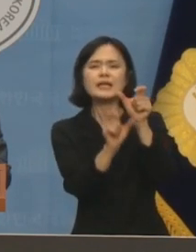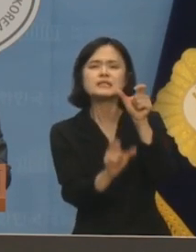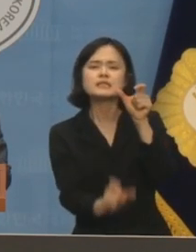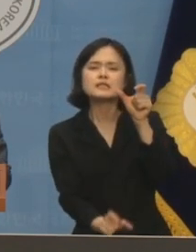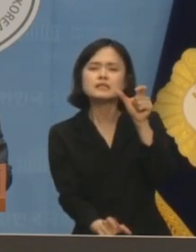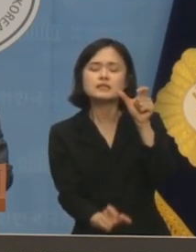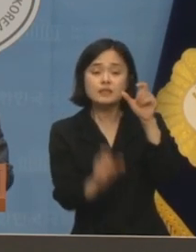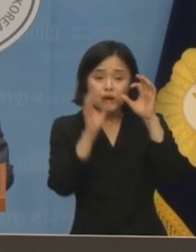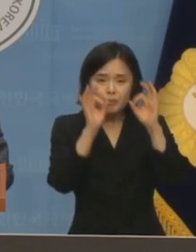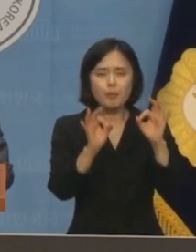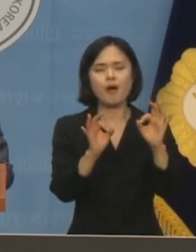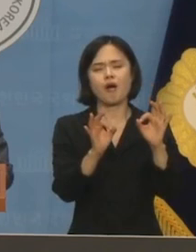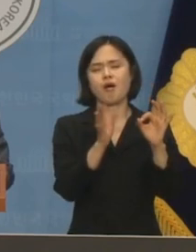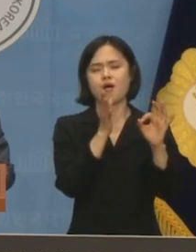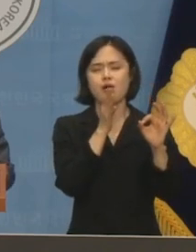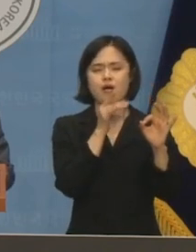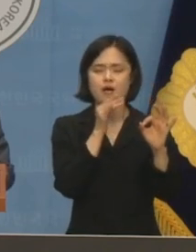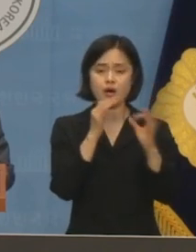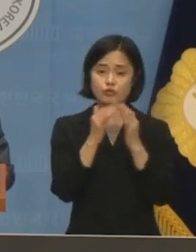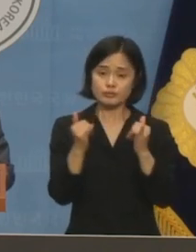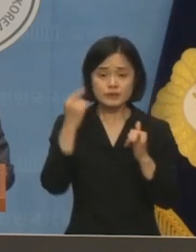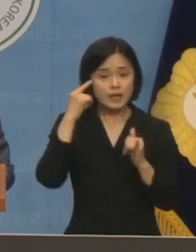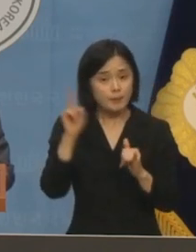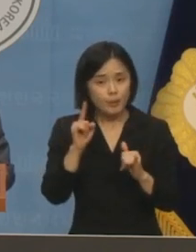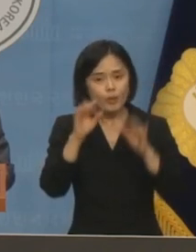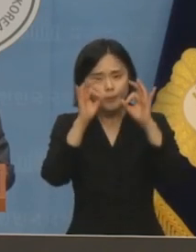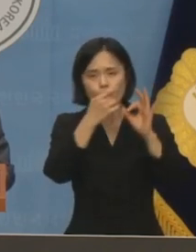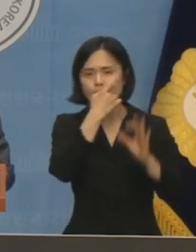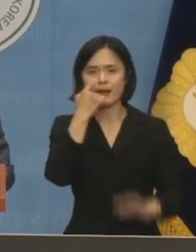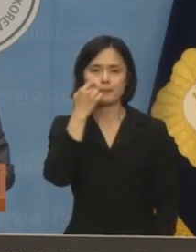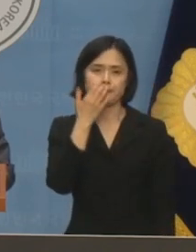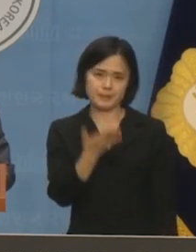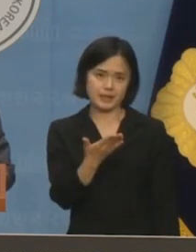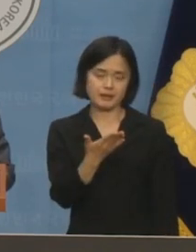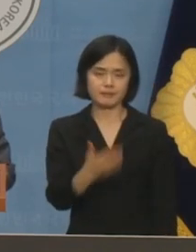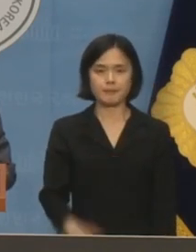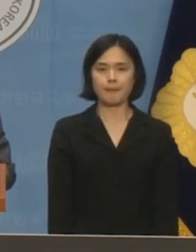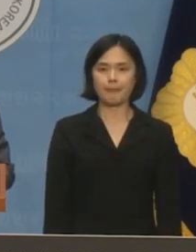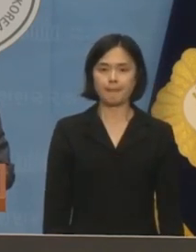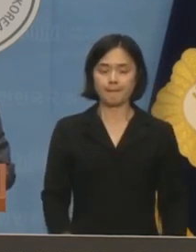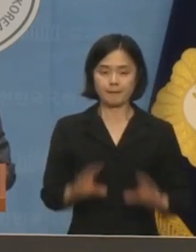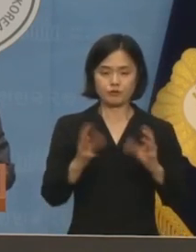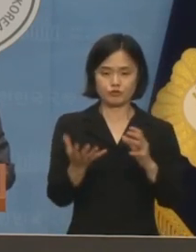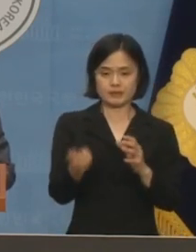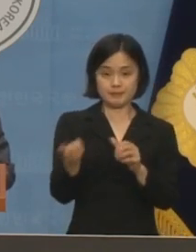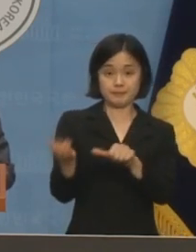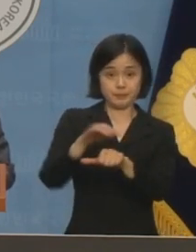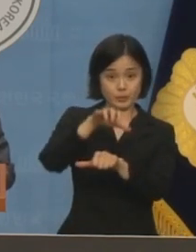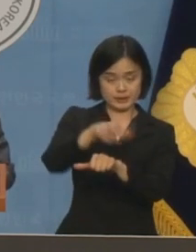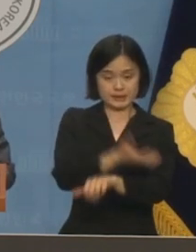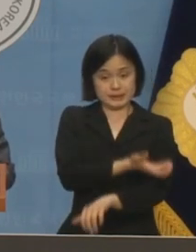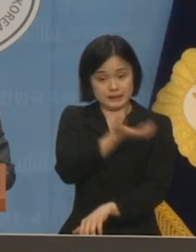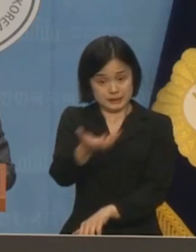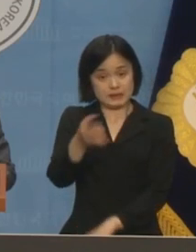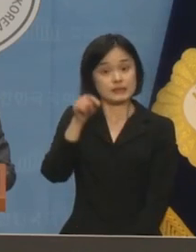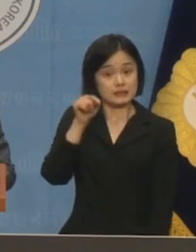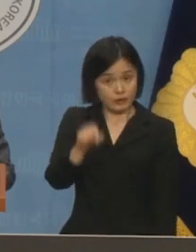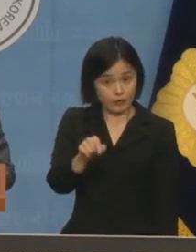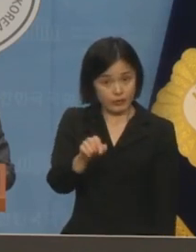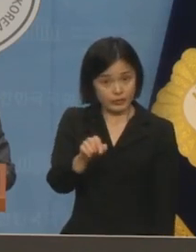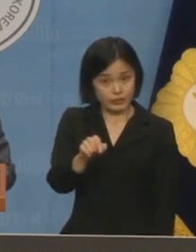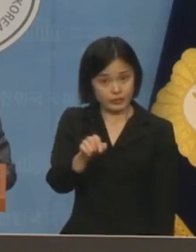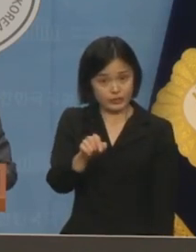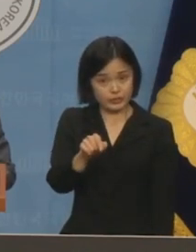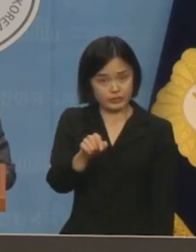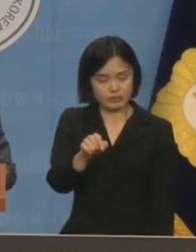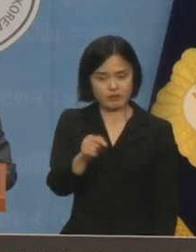여러분들께서 정말 대전 현충원에 묻히고 국립묘지 서울 현충원에 묻히는 것이 어떠한 가치가